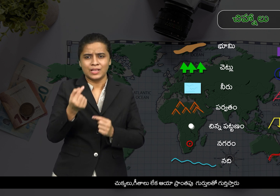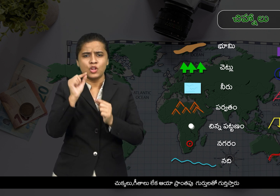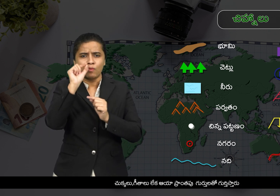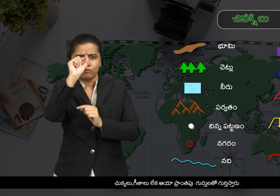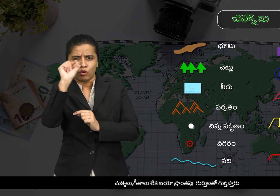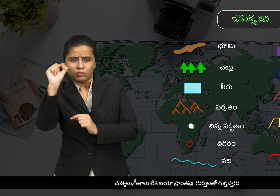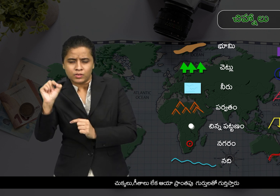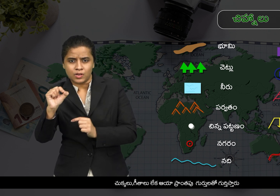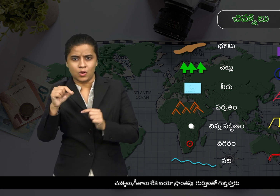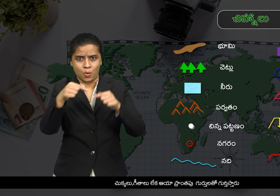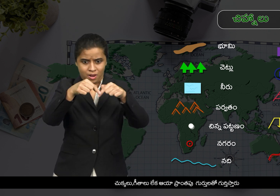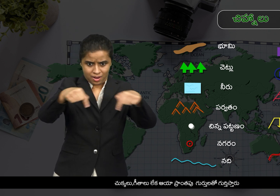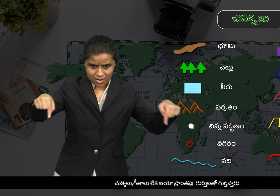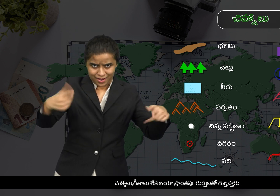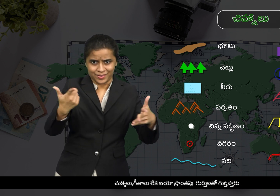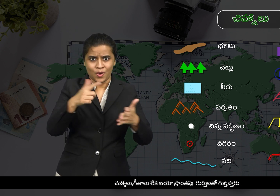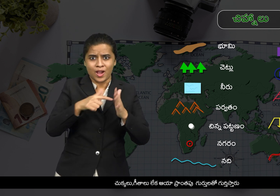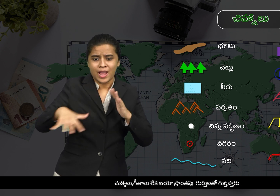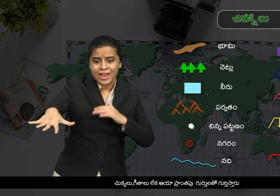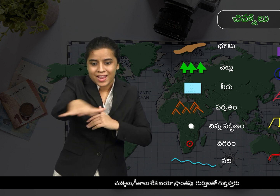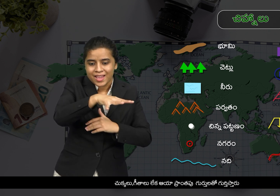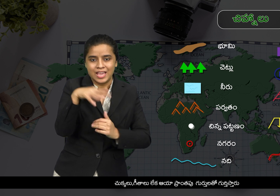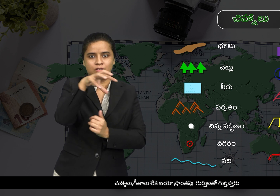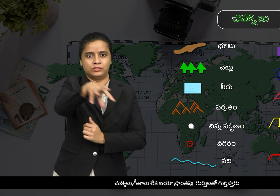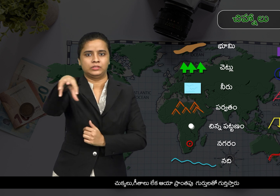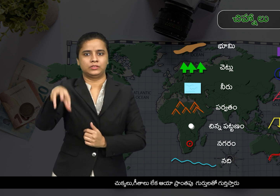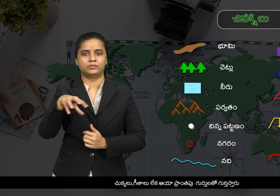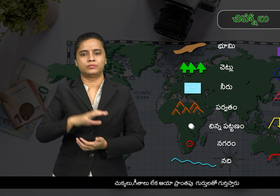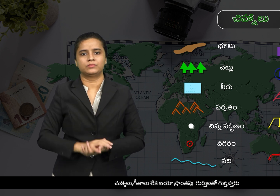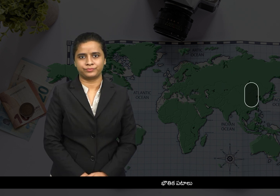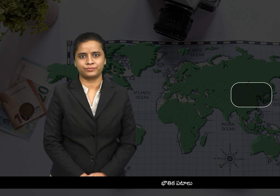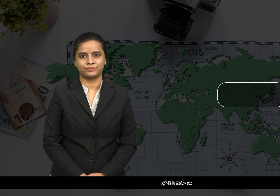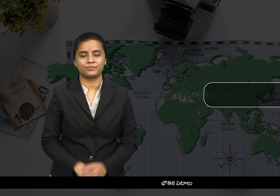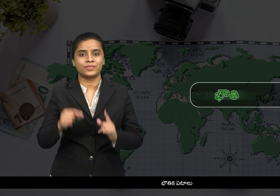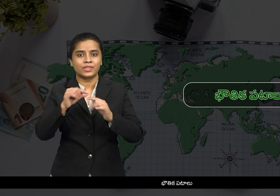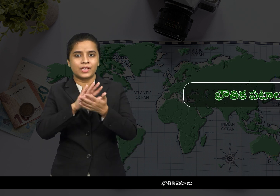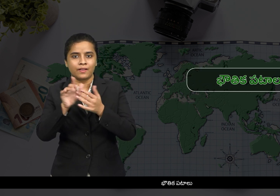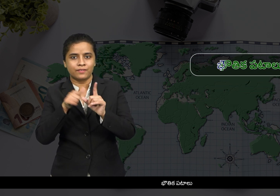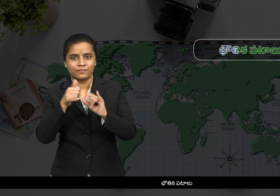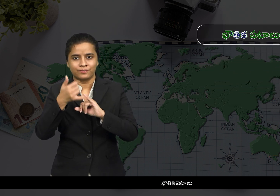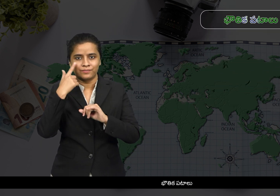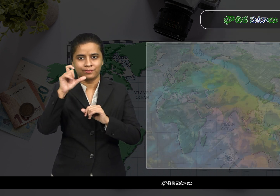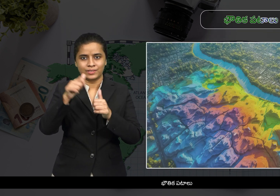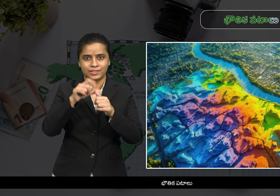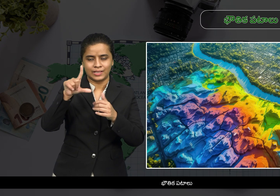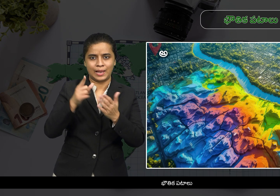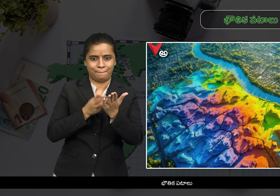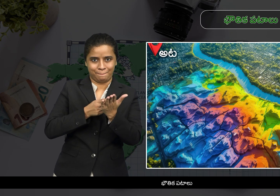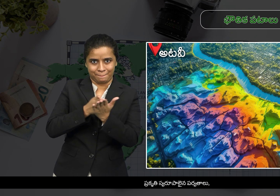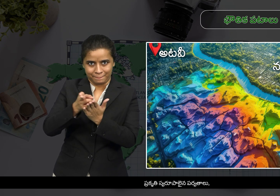చుక్కలు, గీతలు లేక ఆయా ప్రాంతపు గుర్తులతో గుర్తిస్తారు. భౌతిక పటాలు